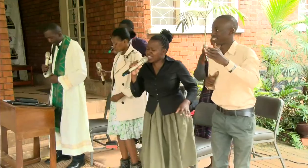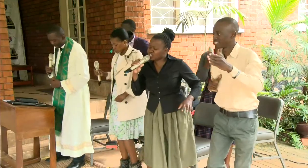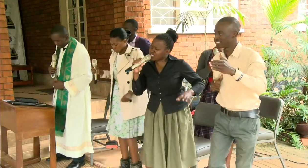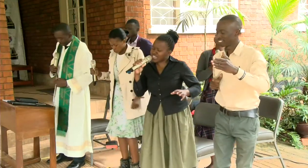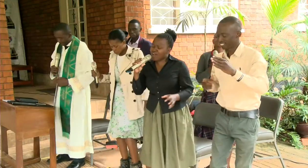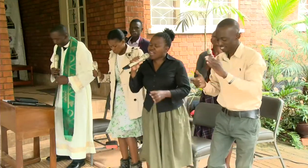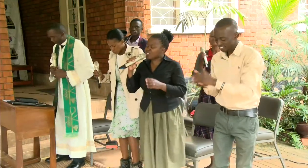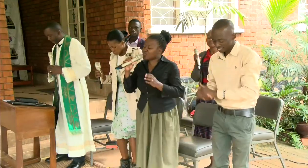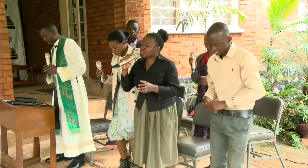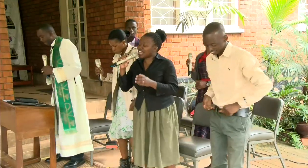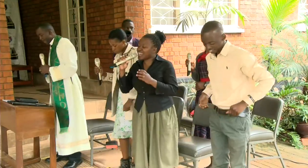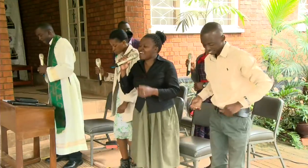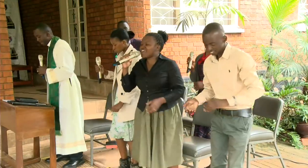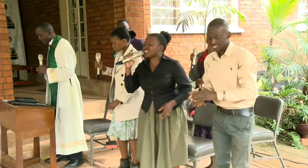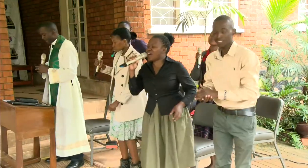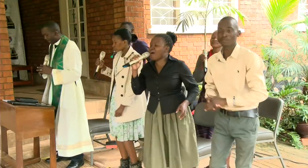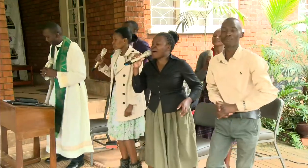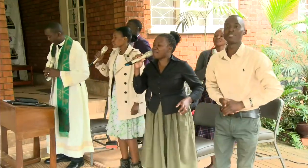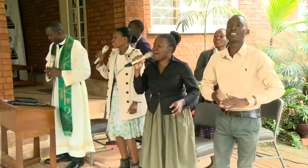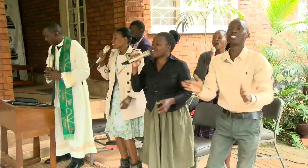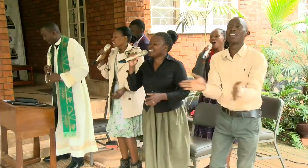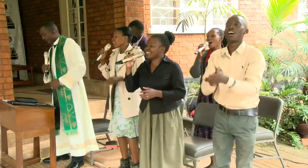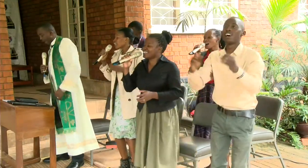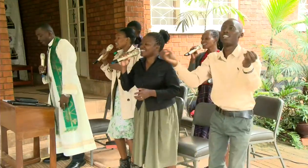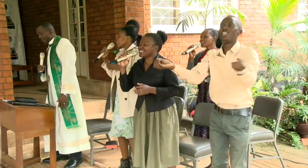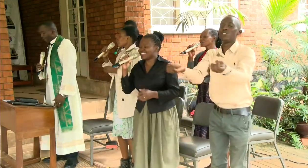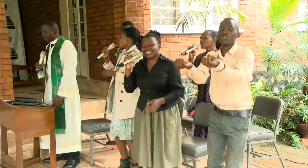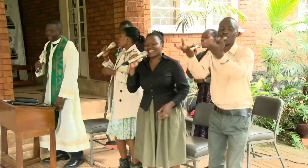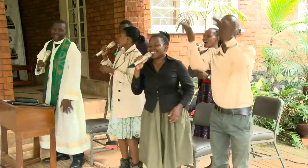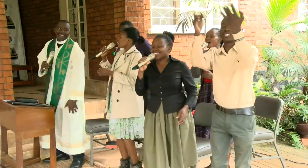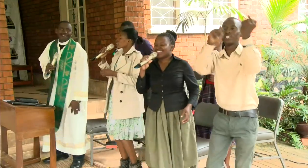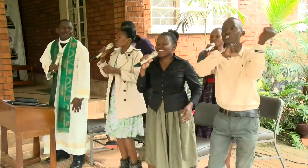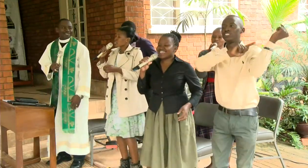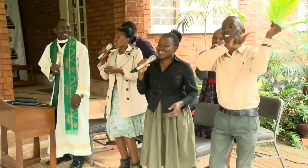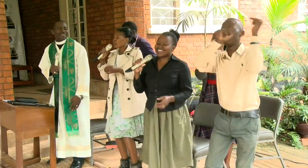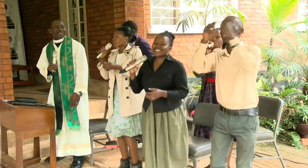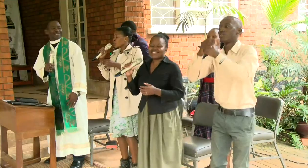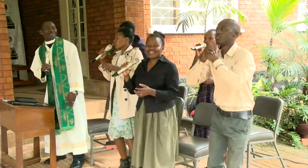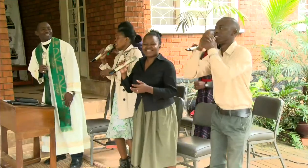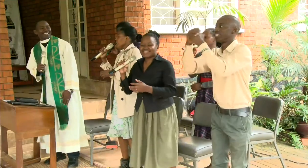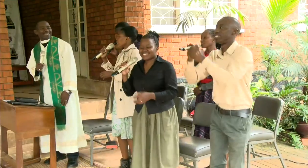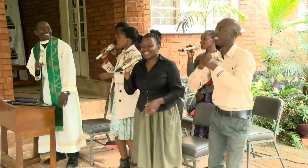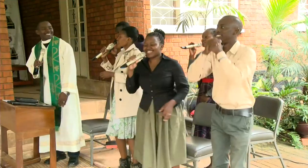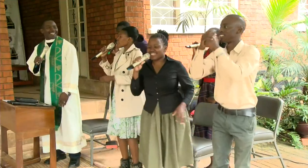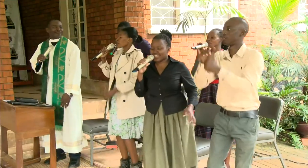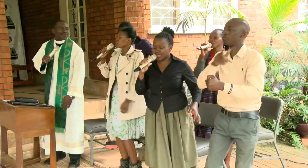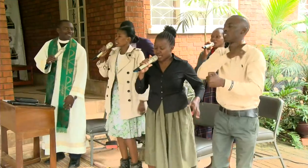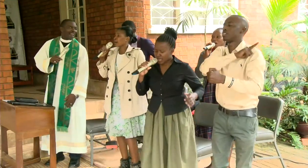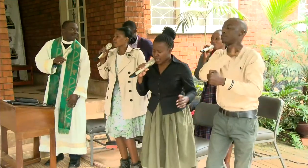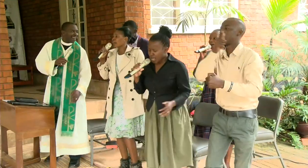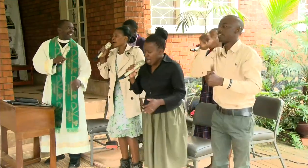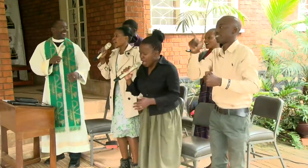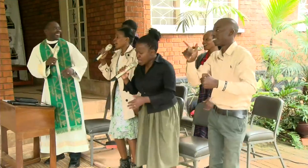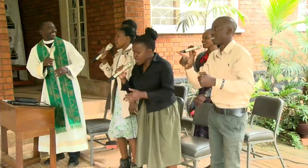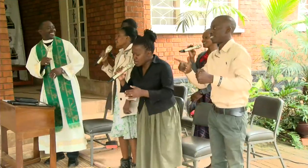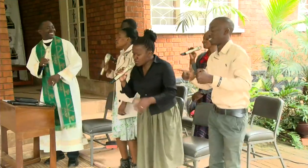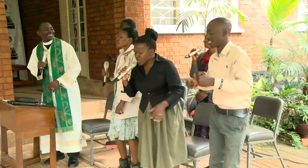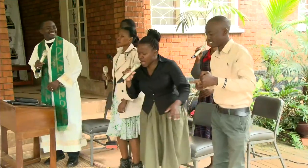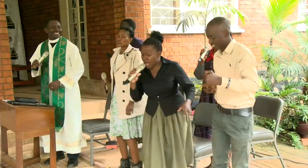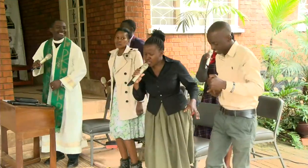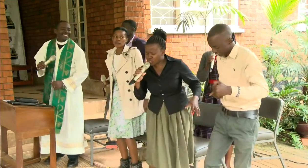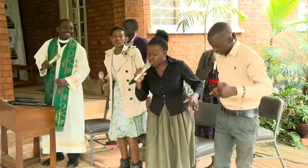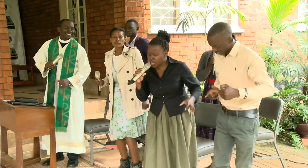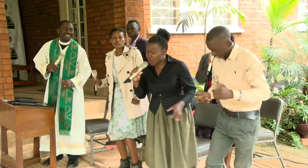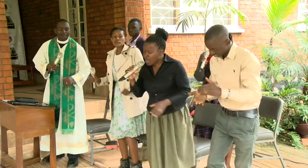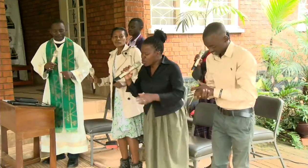Haleluya, tuze wano okutendereza wamanyi. Haleluya, tuze wano okutendereza Mukama.